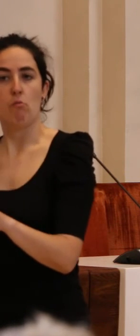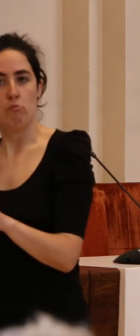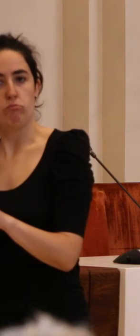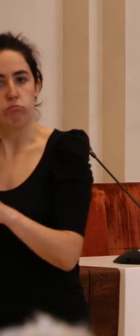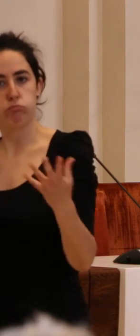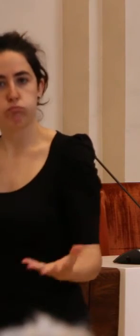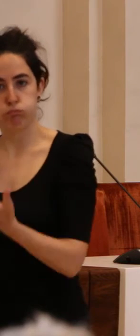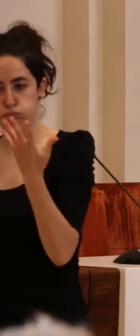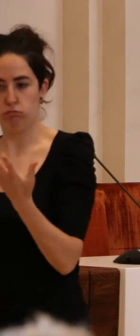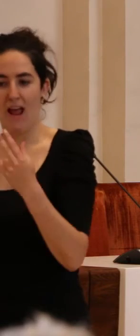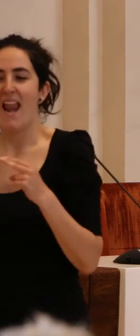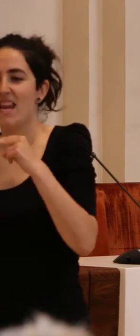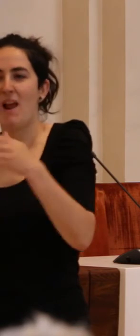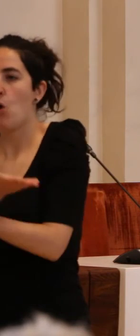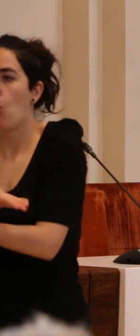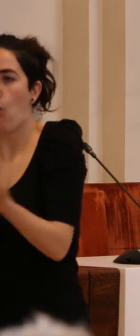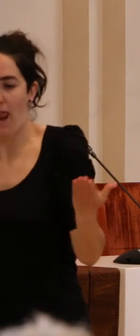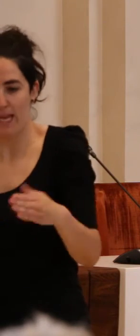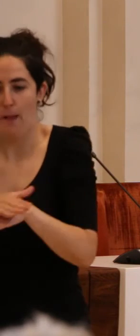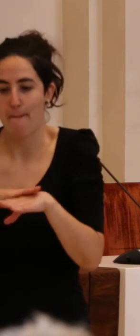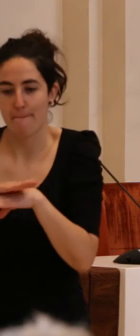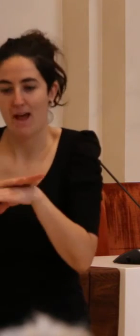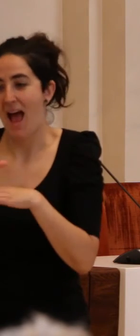guztietan. Arrobitik hasi eta maila